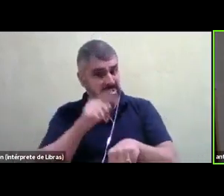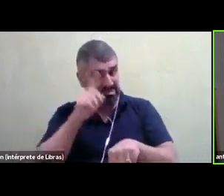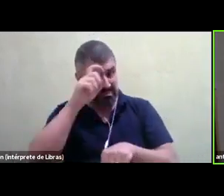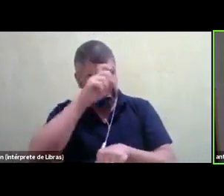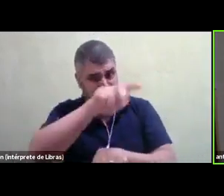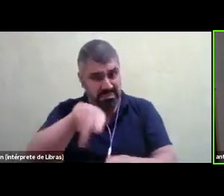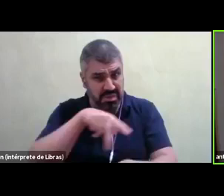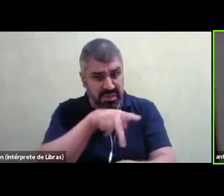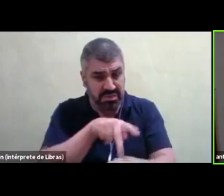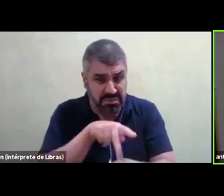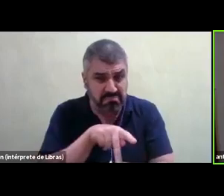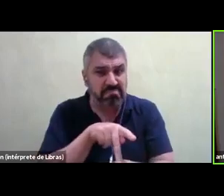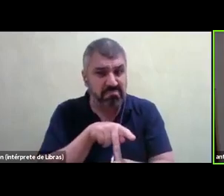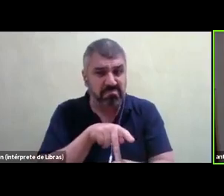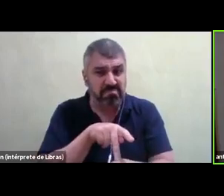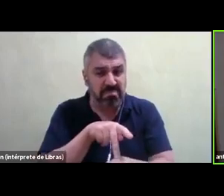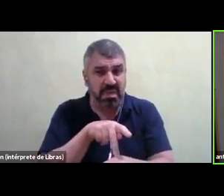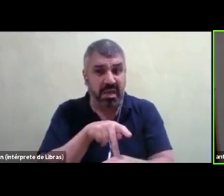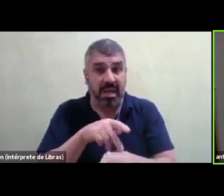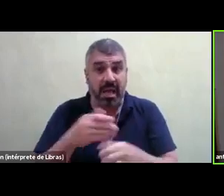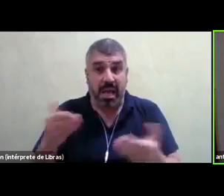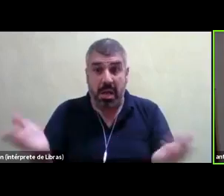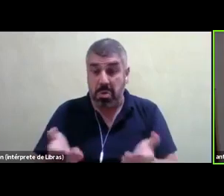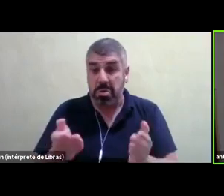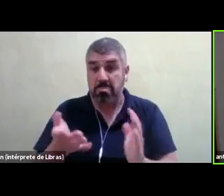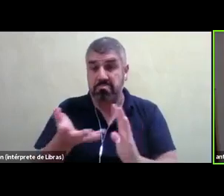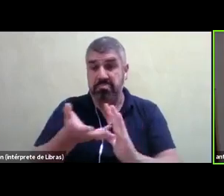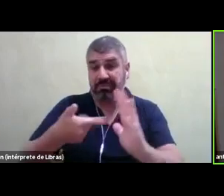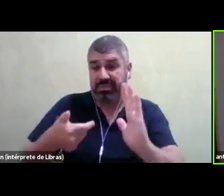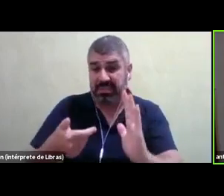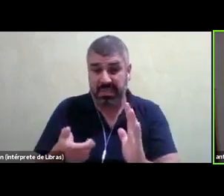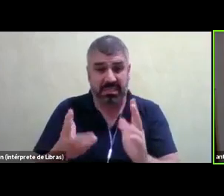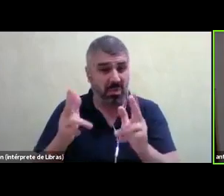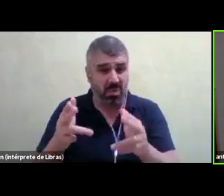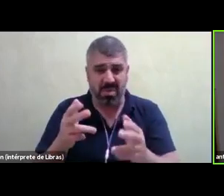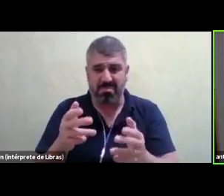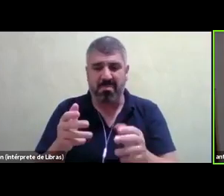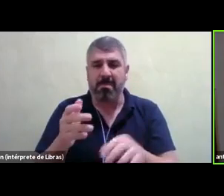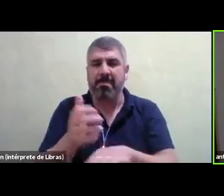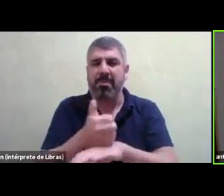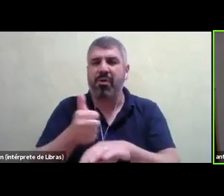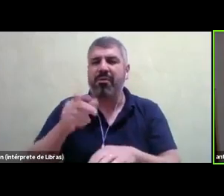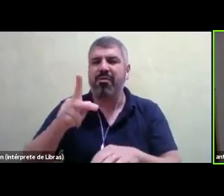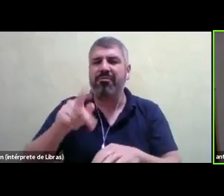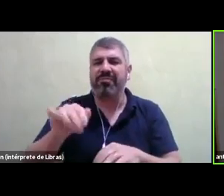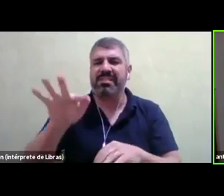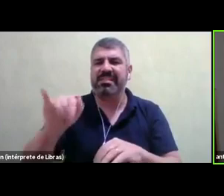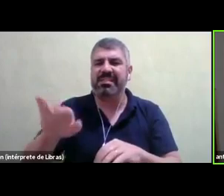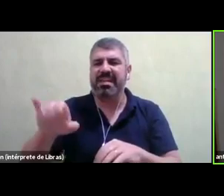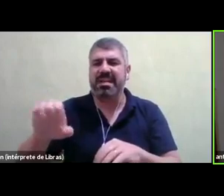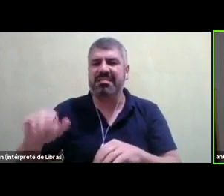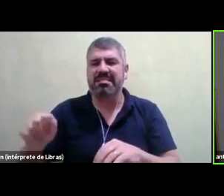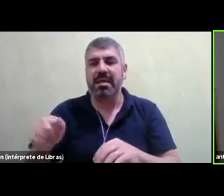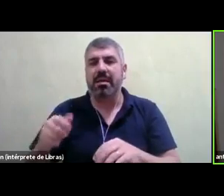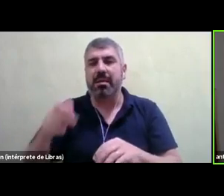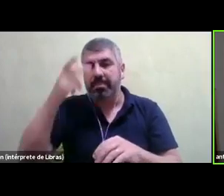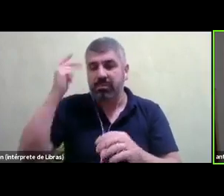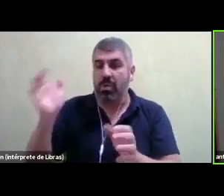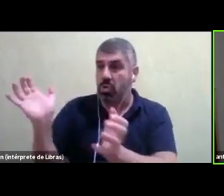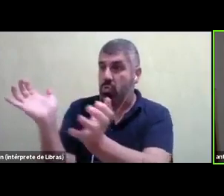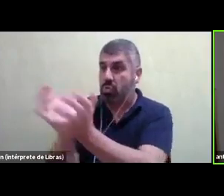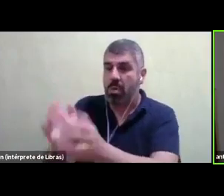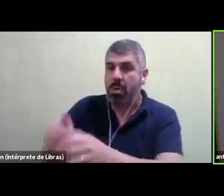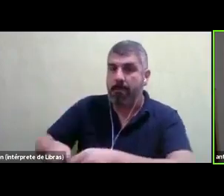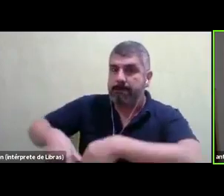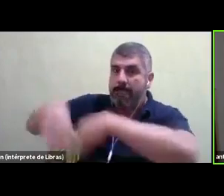esse, eu acho que não é de testes de proficiência que enriquecem grupos milionários que a gente precisa, mas a gente precisa